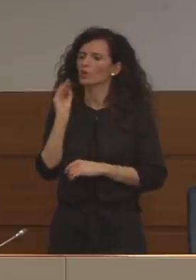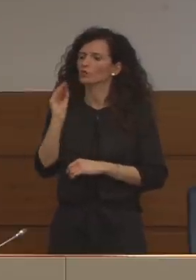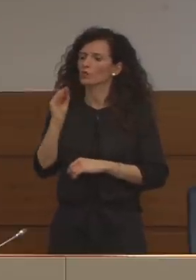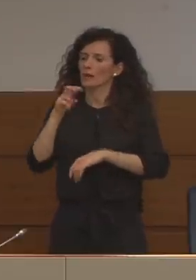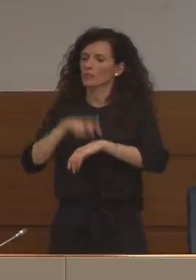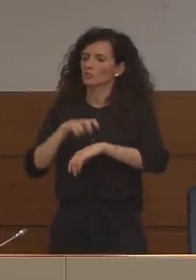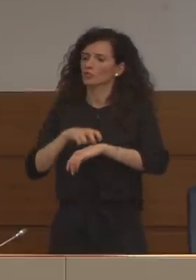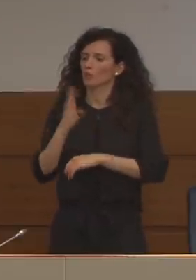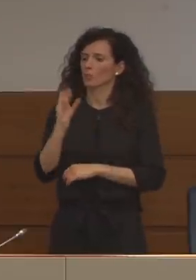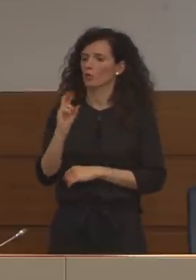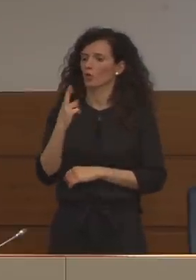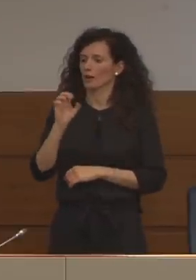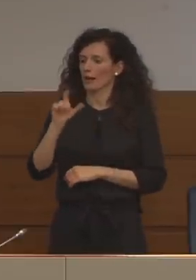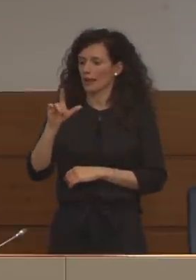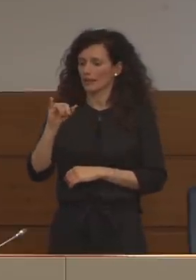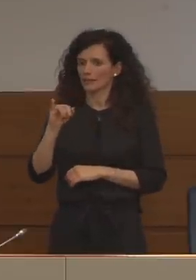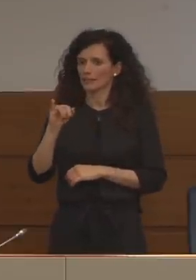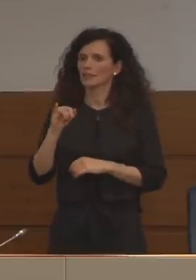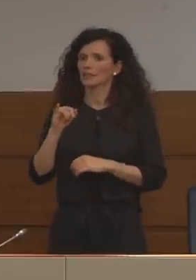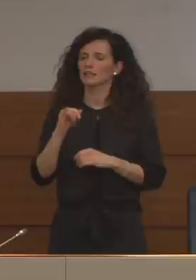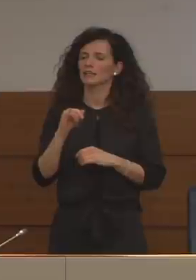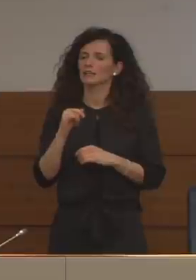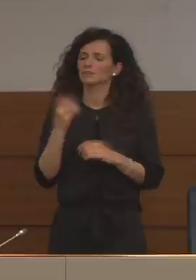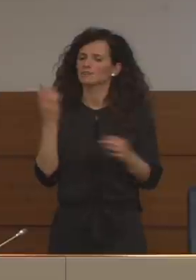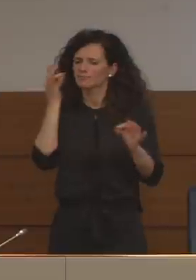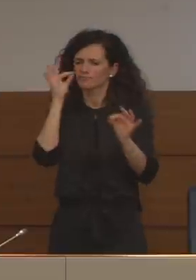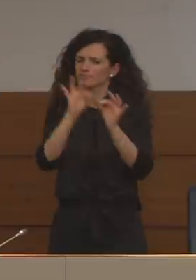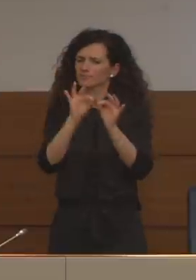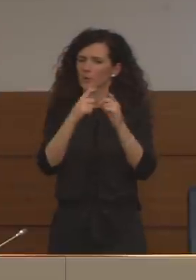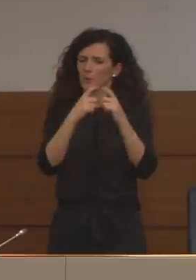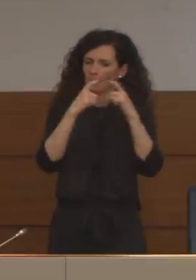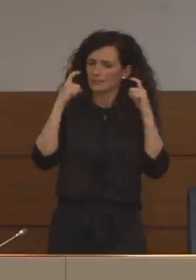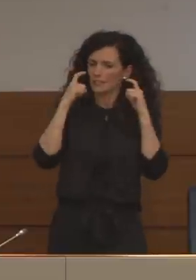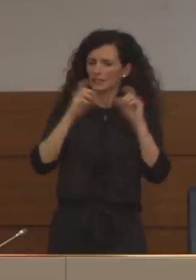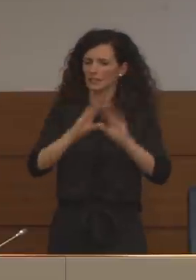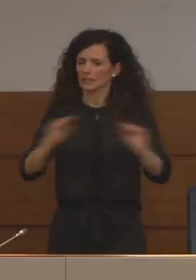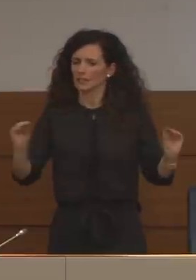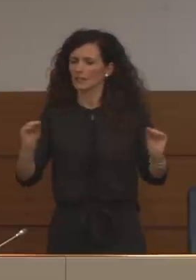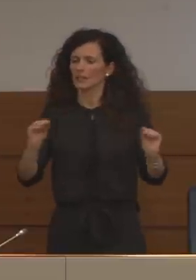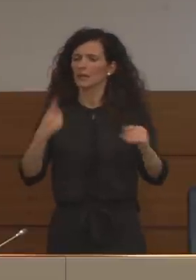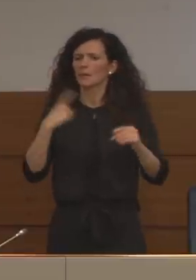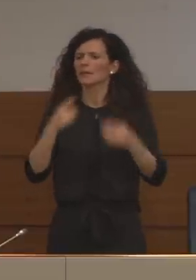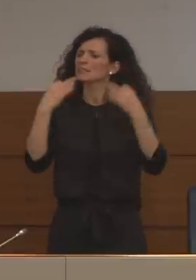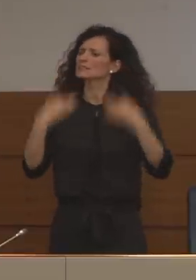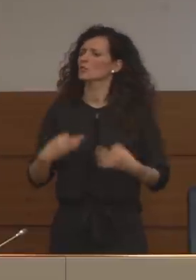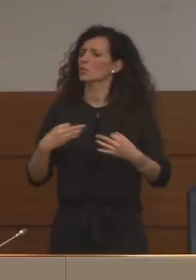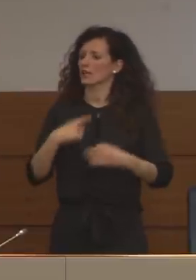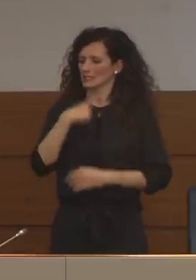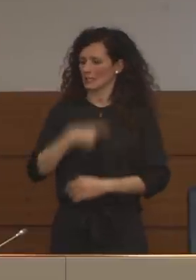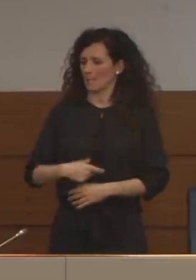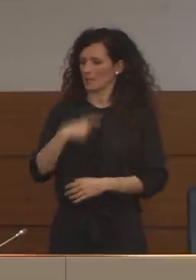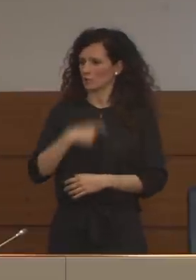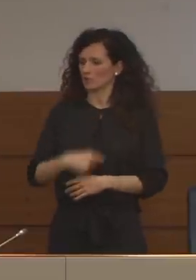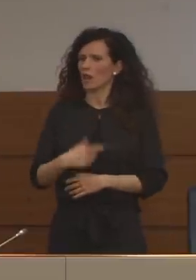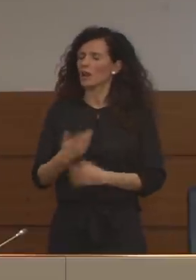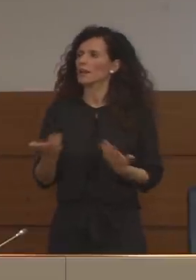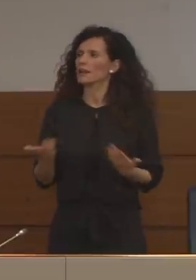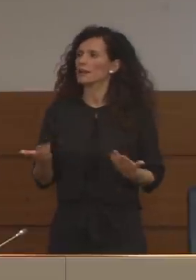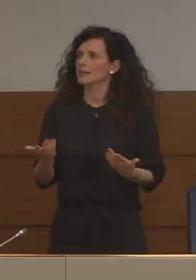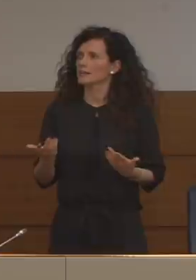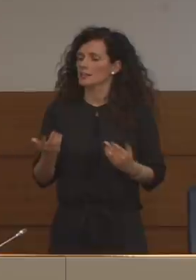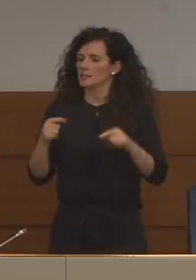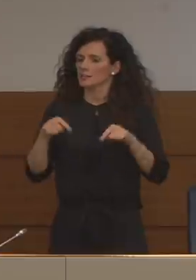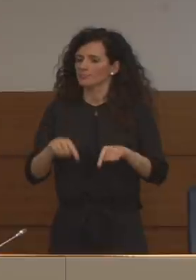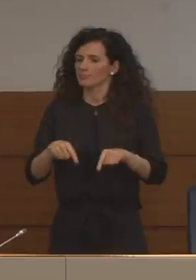rispetto alle mascherine o tutto il materiale di in dotazione per la sicurezza personale di fatto c'è un problema adesso